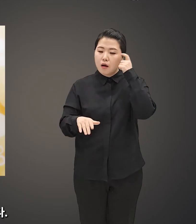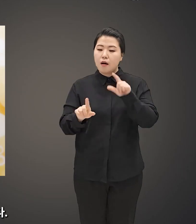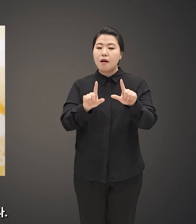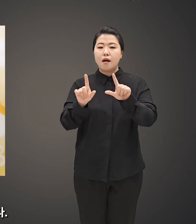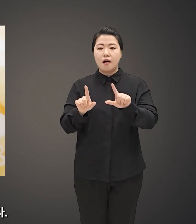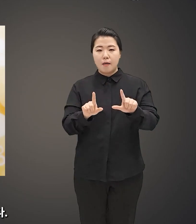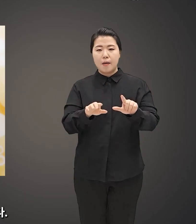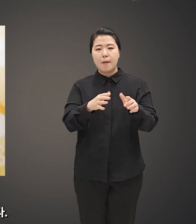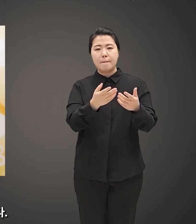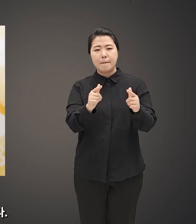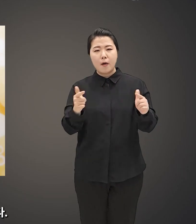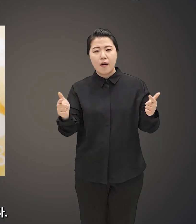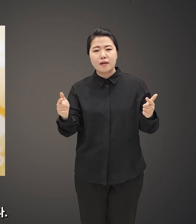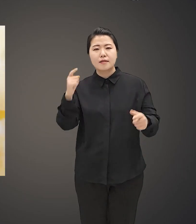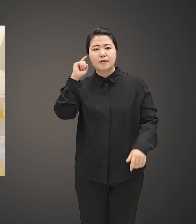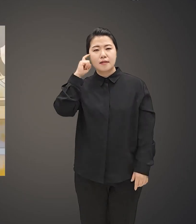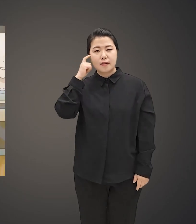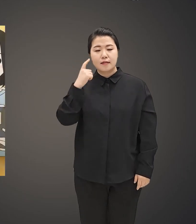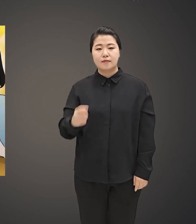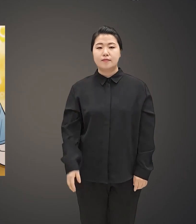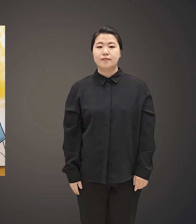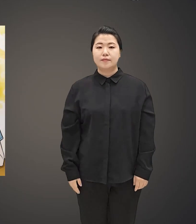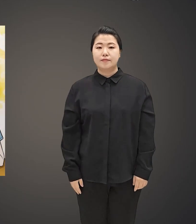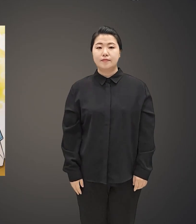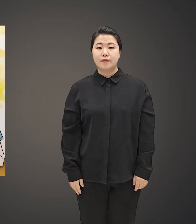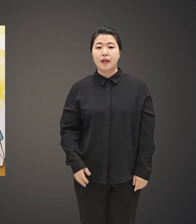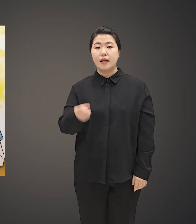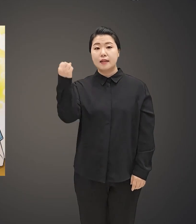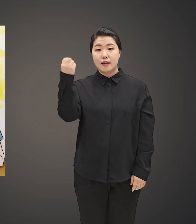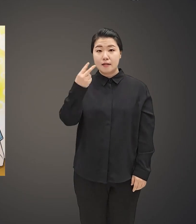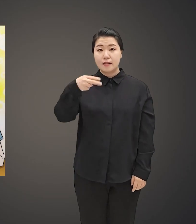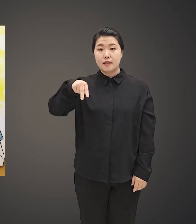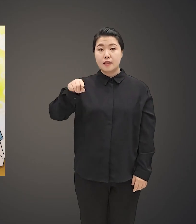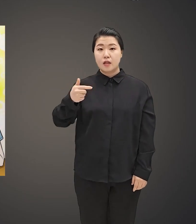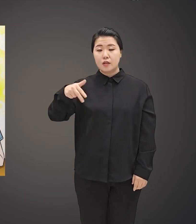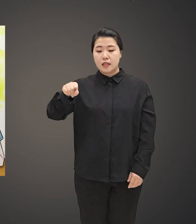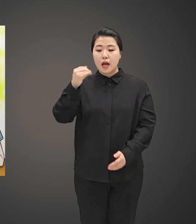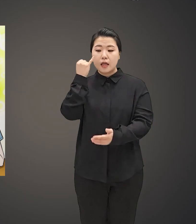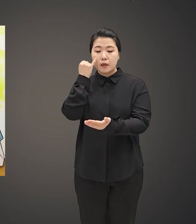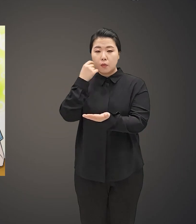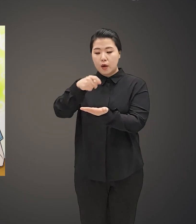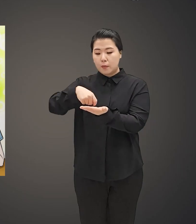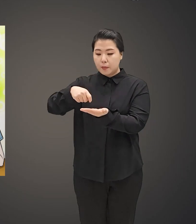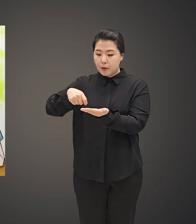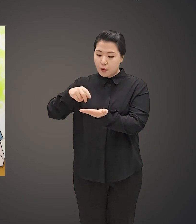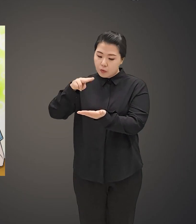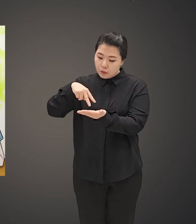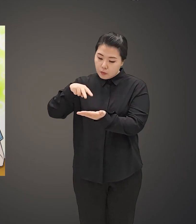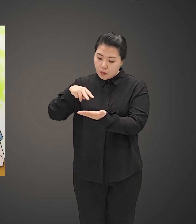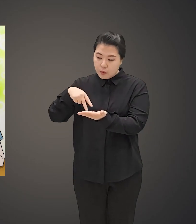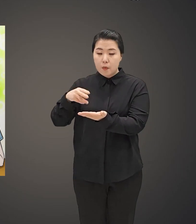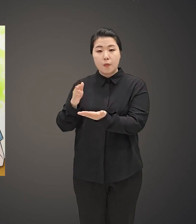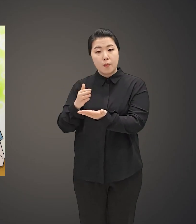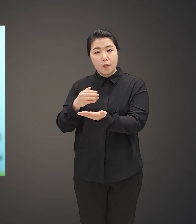살아가며 많은 생각을 하게 된다. 그리곤 다시금 선자이모의 일기장을 펼쳐보는데